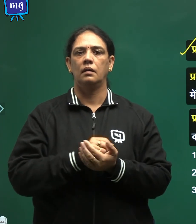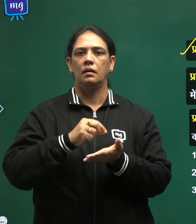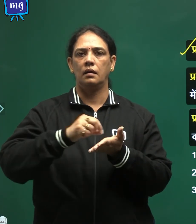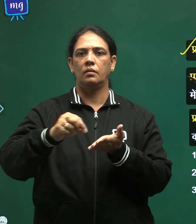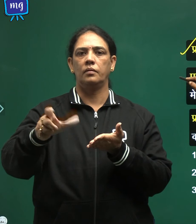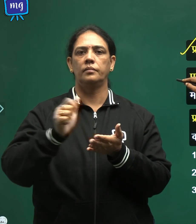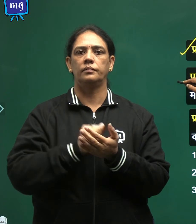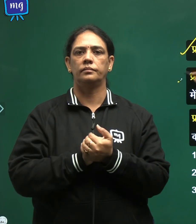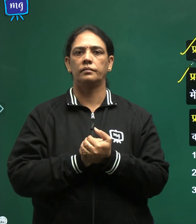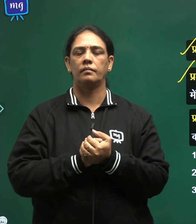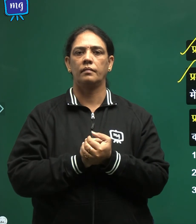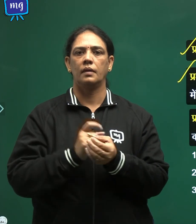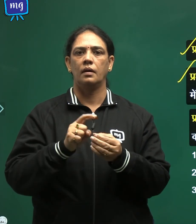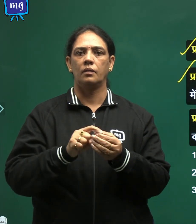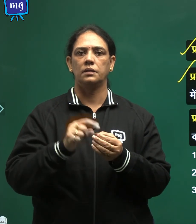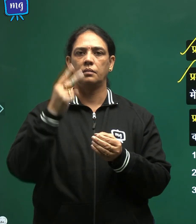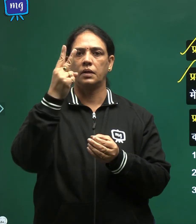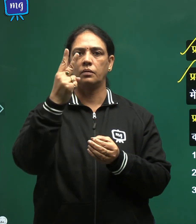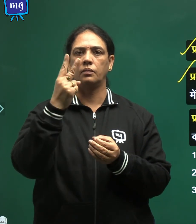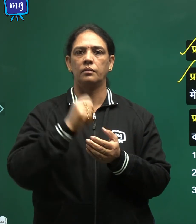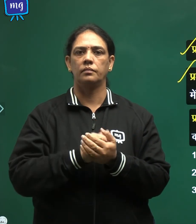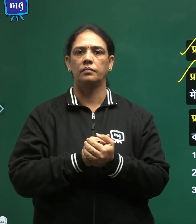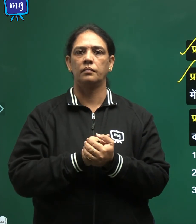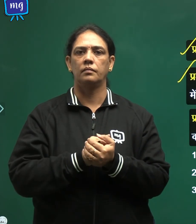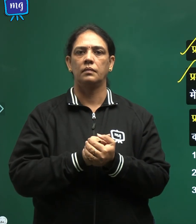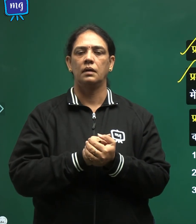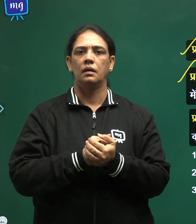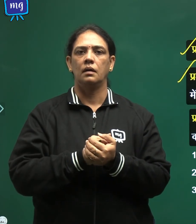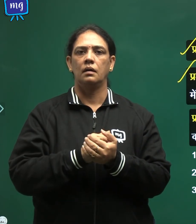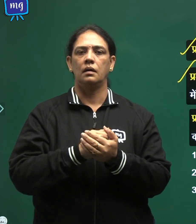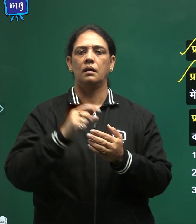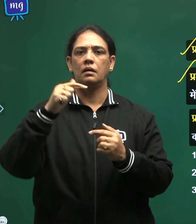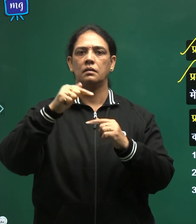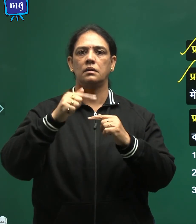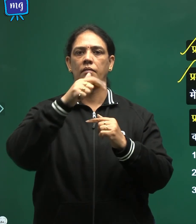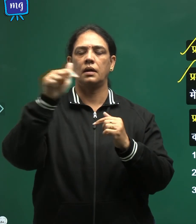लिखो। प्रश्न नंबर 2, सर्वांग सम